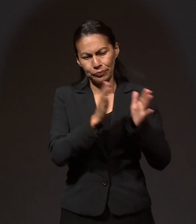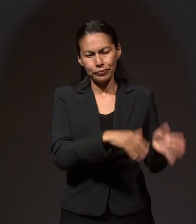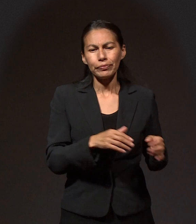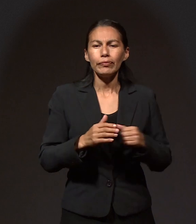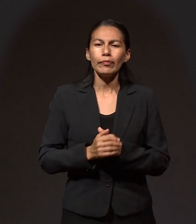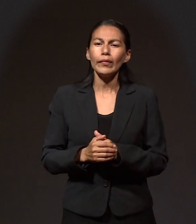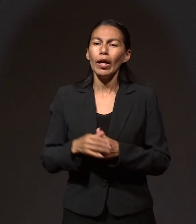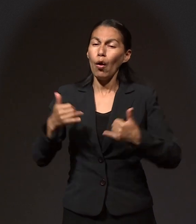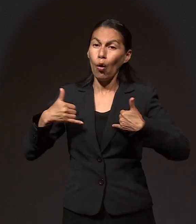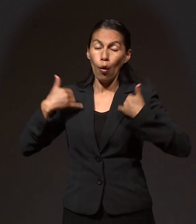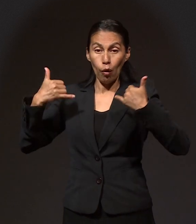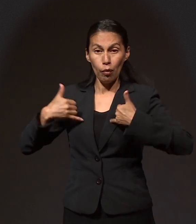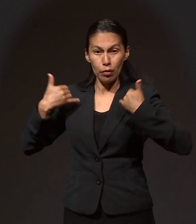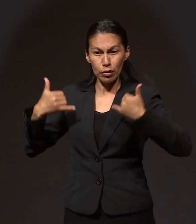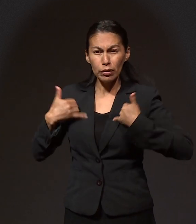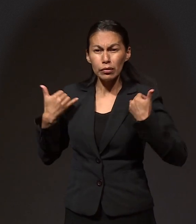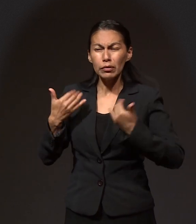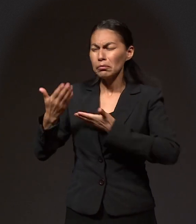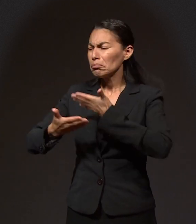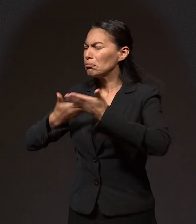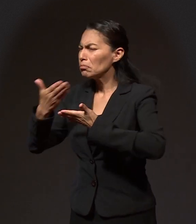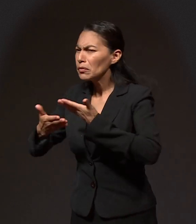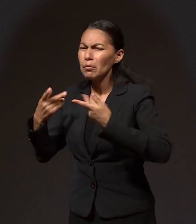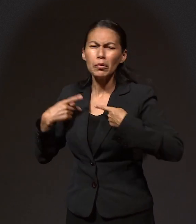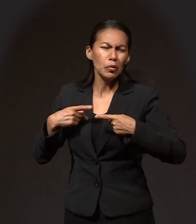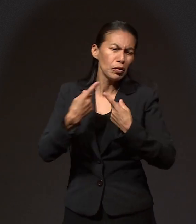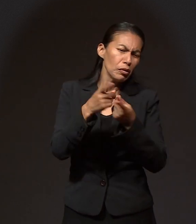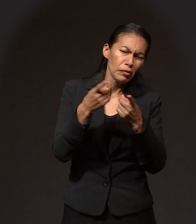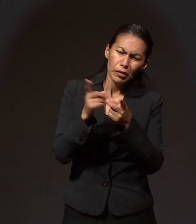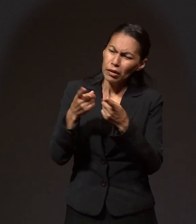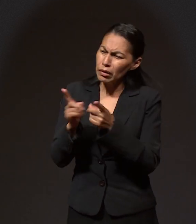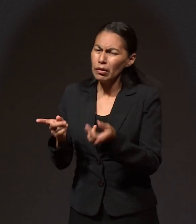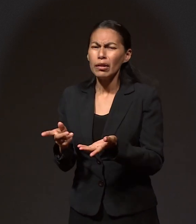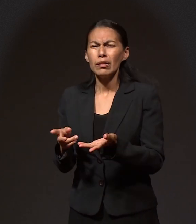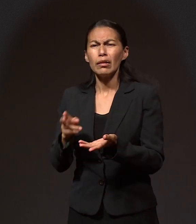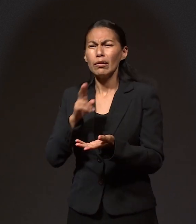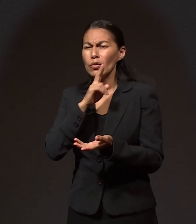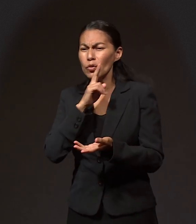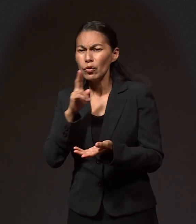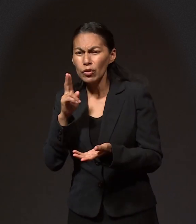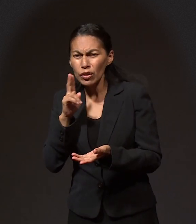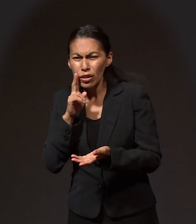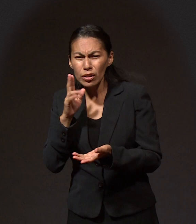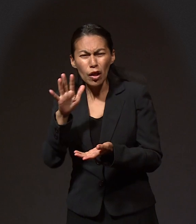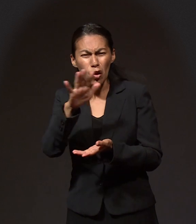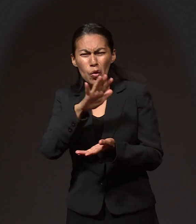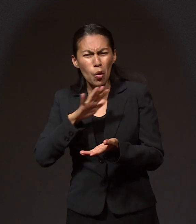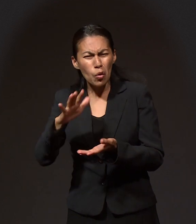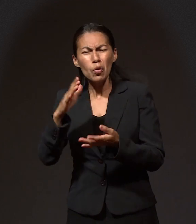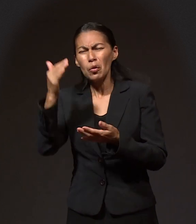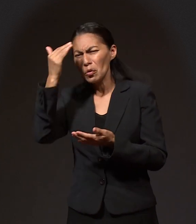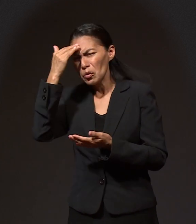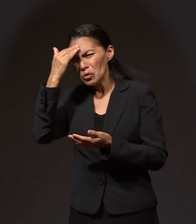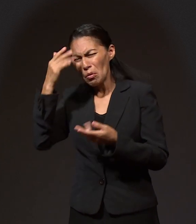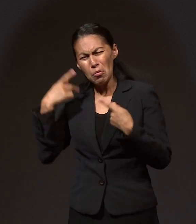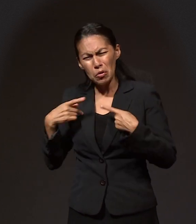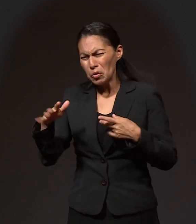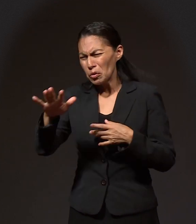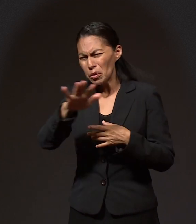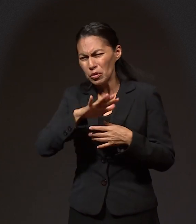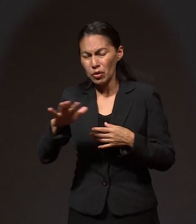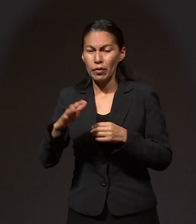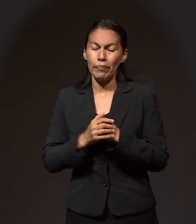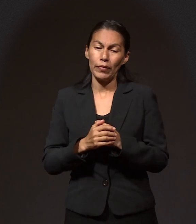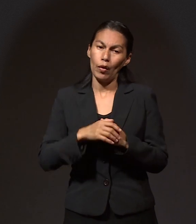¿Por qué? Porque estos jóvenes se dedicaron a servir a la comunidad, ayudar a la gente en necesidad. Y salieron las noticias y ya eran conocidos por todo el